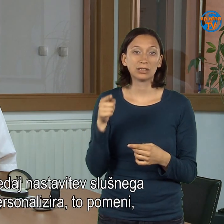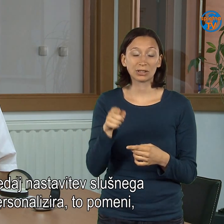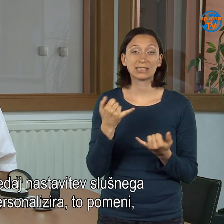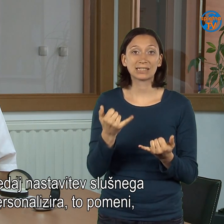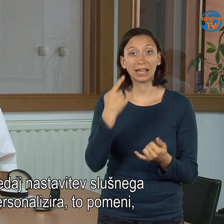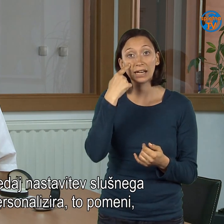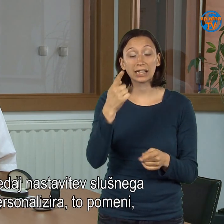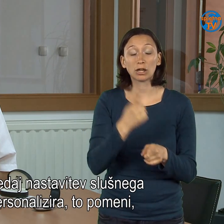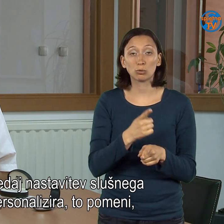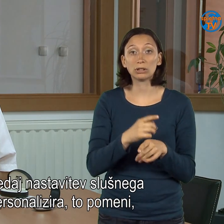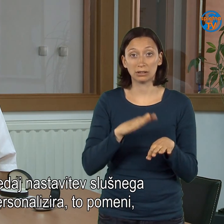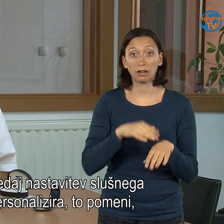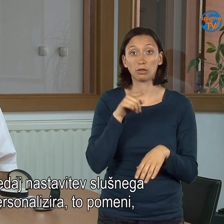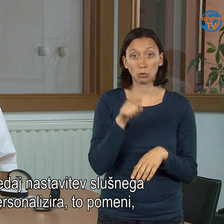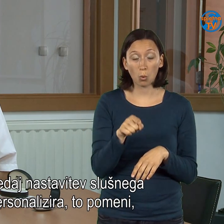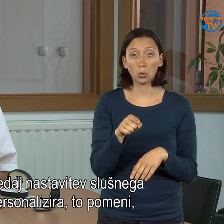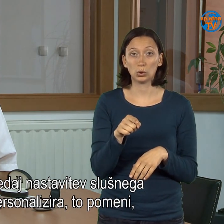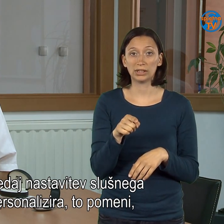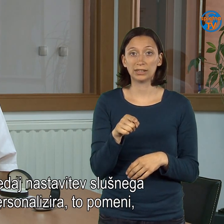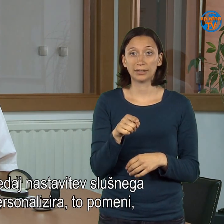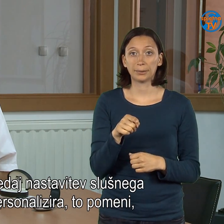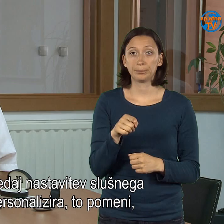se sedaj gleda tudi na to, da se